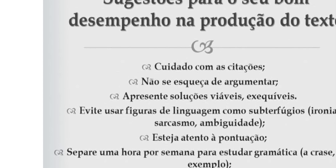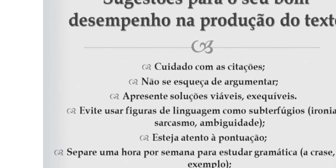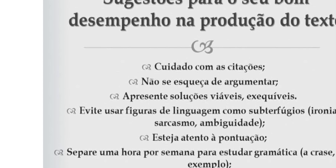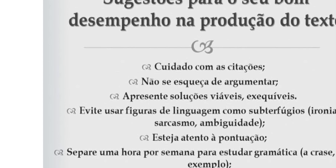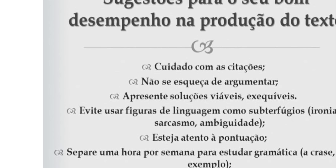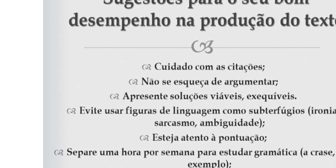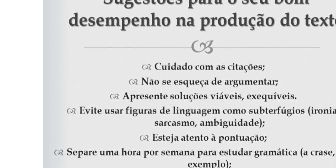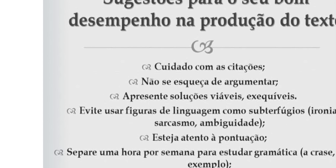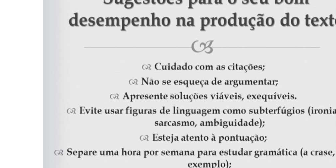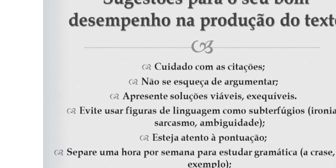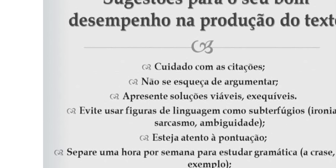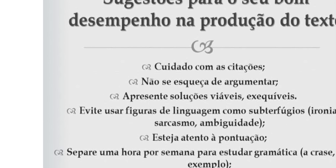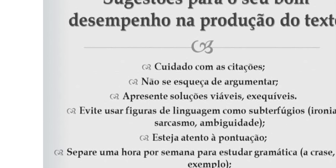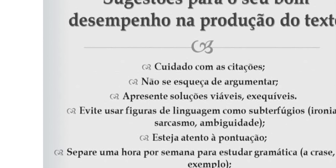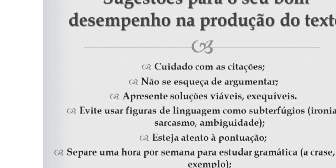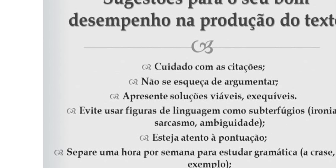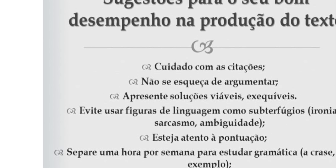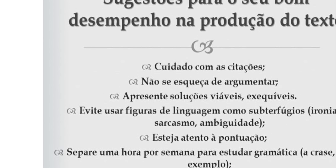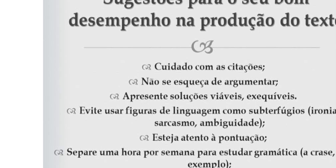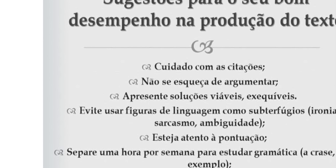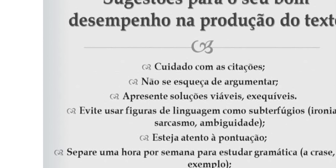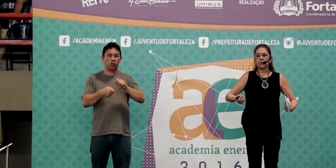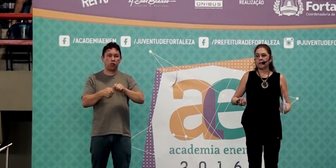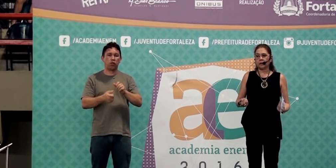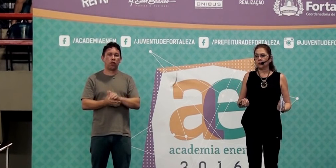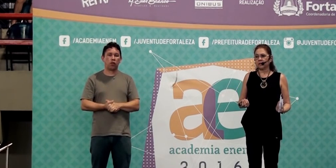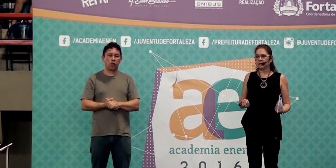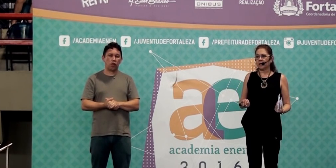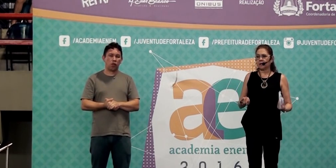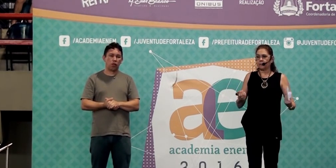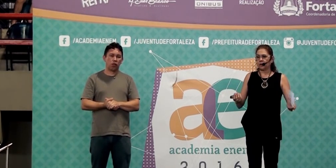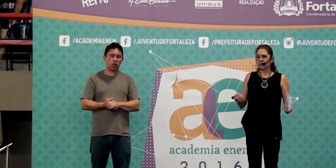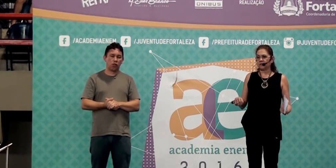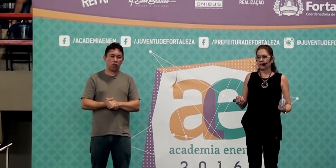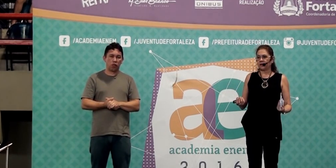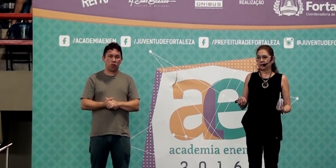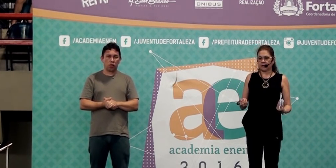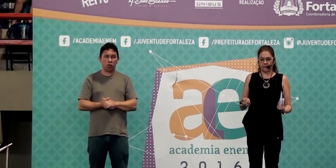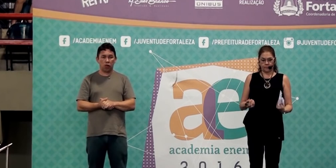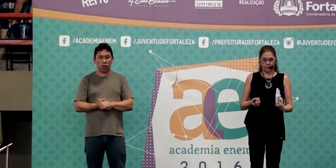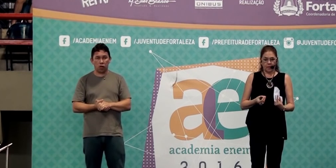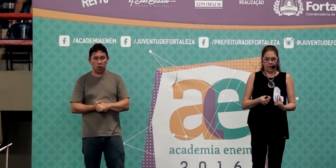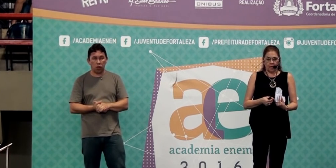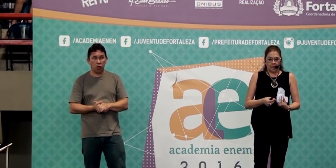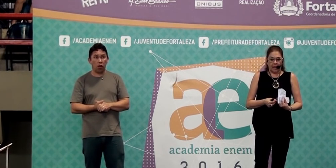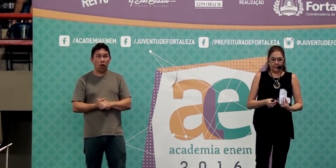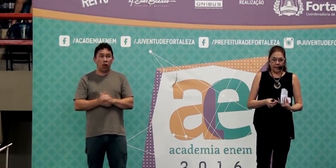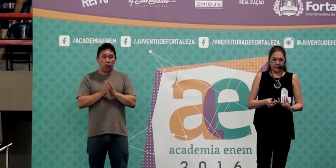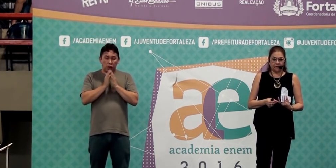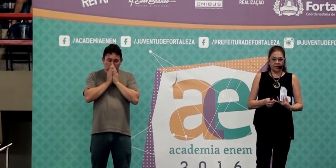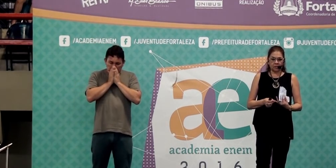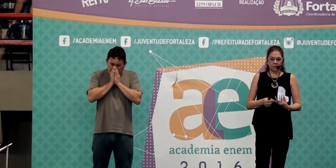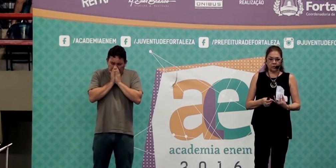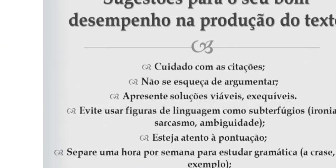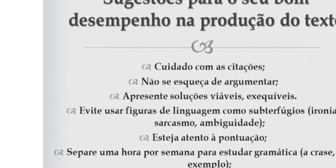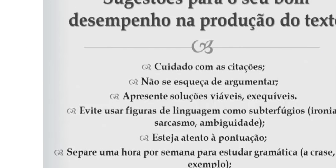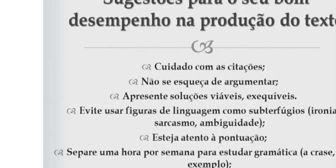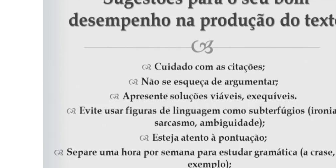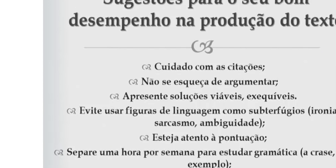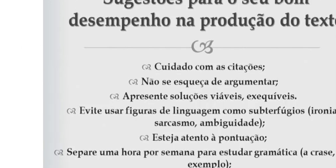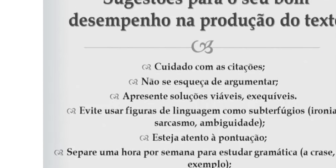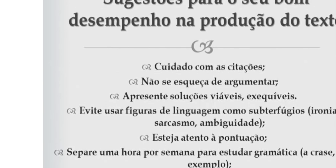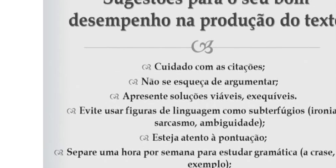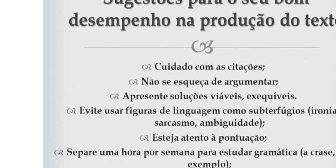viáveis, exequíveis. Exequíveis são coisas que podem acontecer, que podem se fazer. Evite